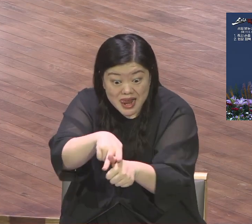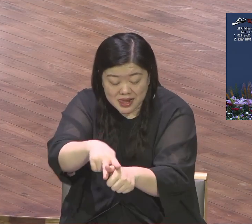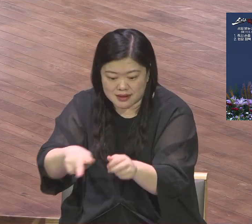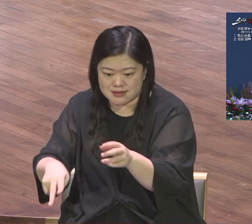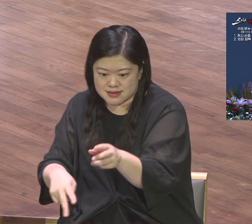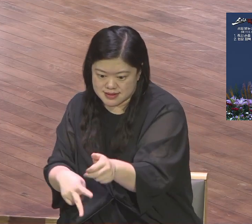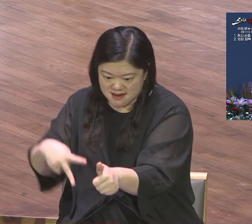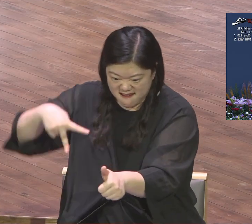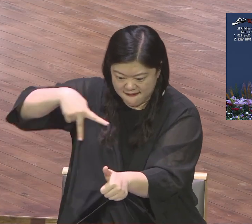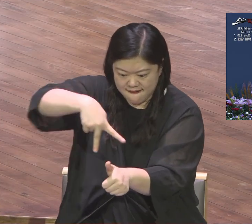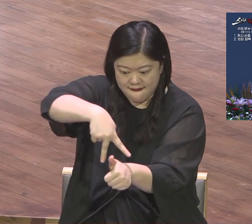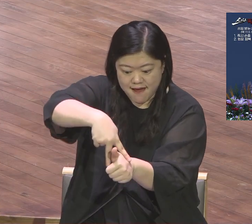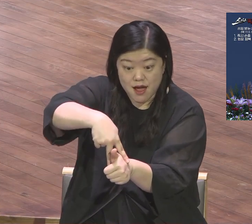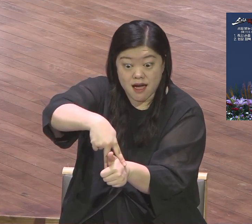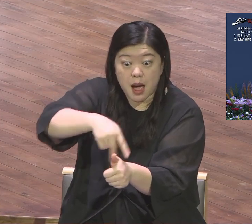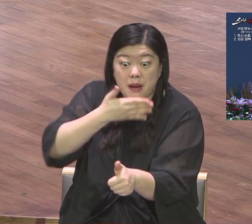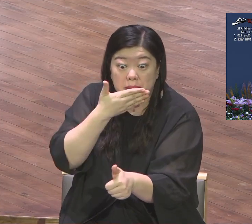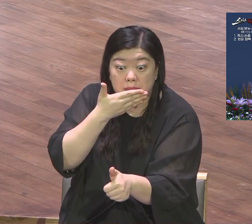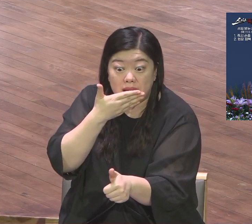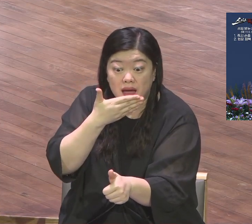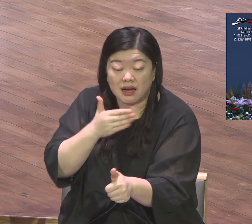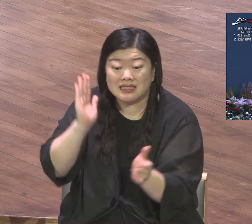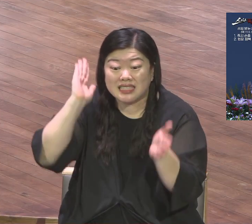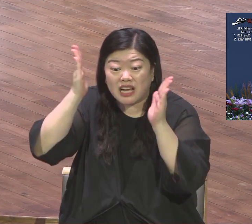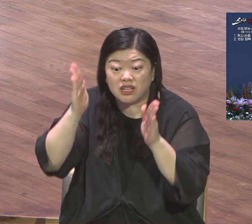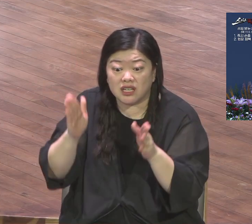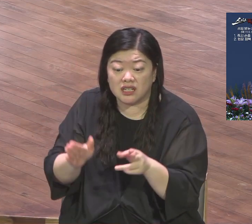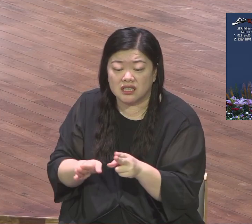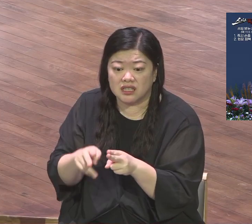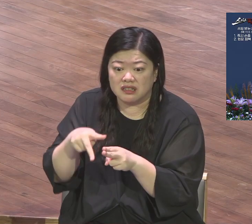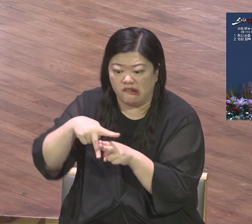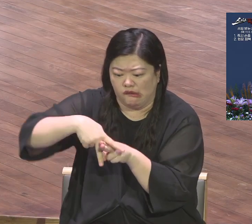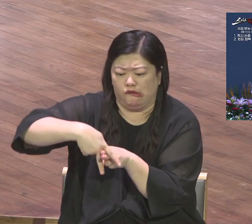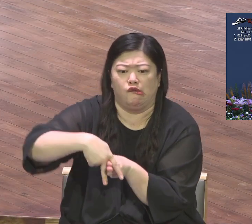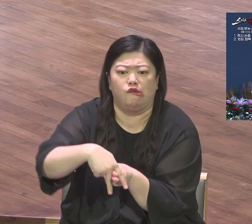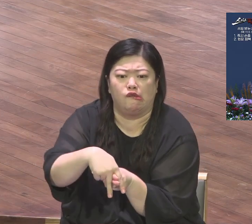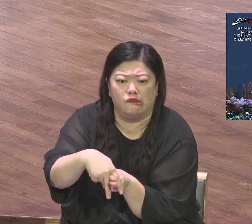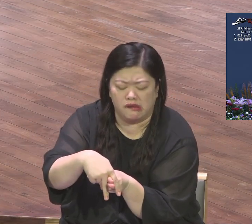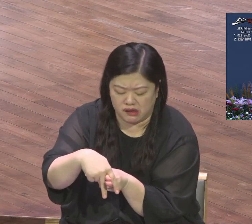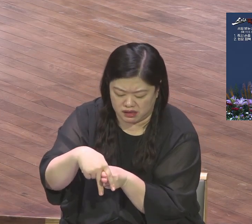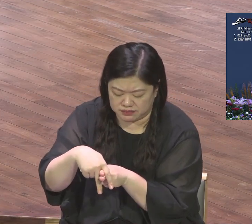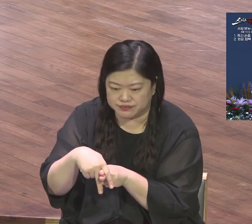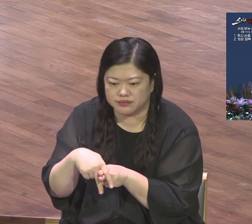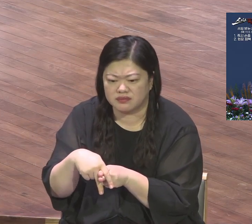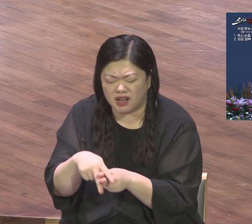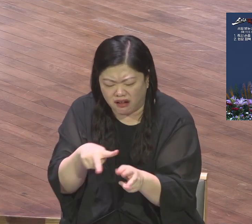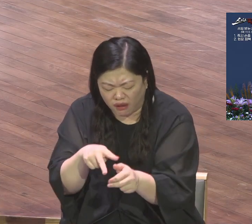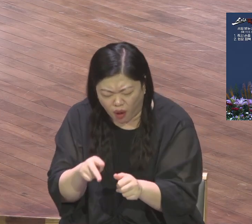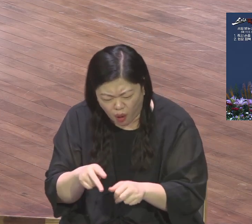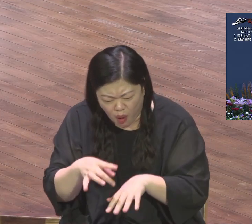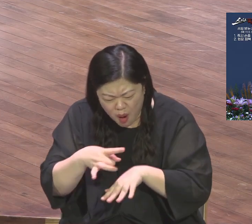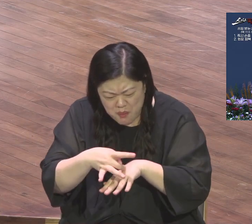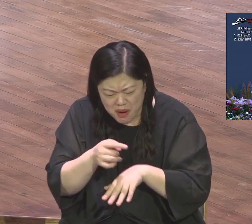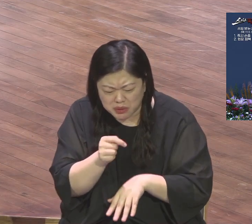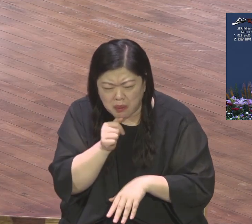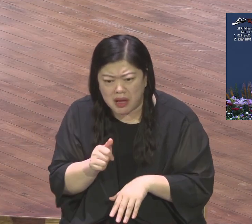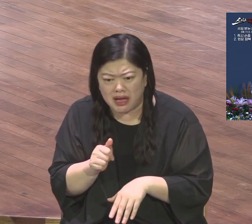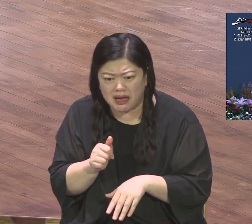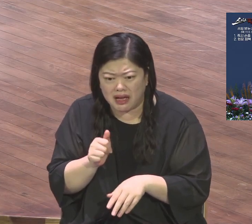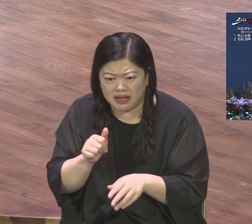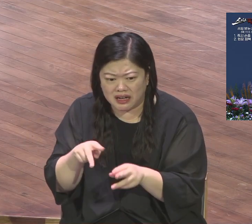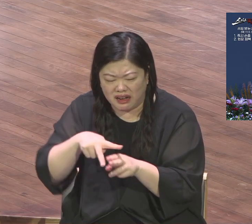조그만합니다. 그저 다리 올려 내가 타면 이게 막 그냥 무너질 것 같아. 그 정도